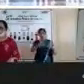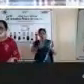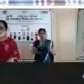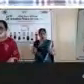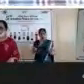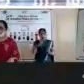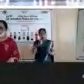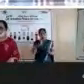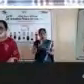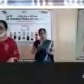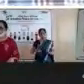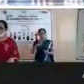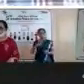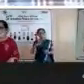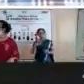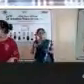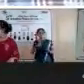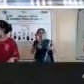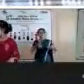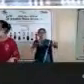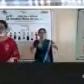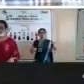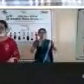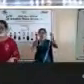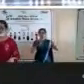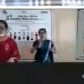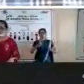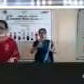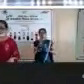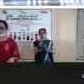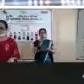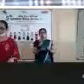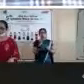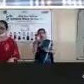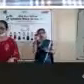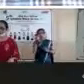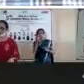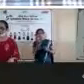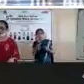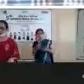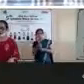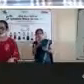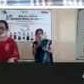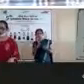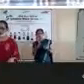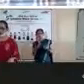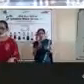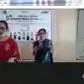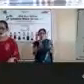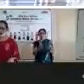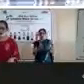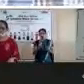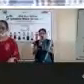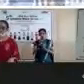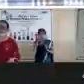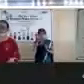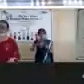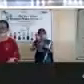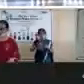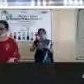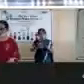और कपड़ा, हथकरघा और शिल्प उद्योग में कारीगरों, डिजाइनरों और अन्य कुशल जनशक्ति को पहचानने का अवसर भी है।